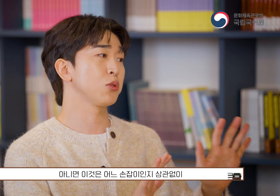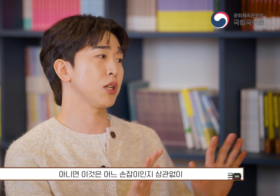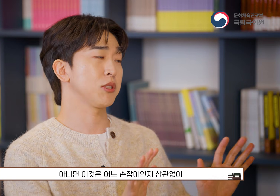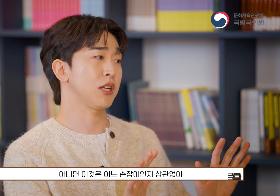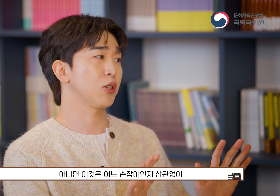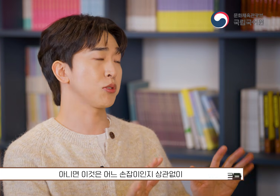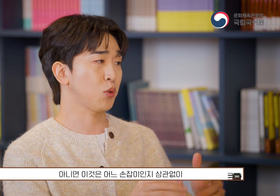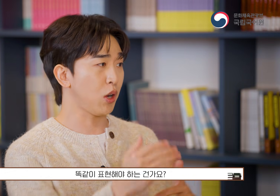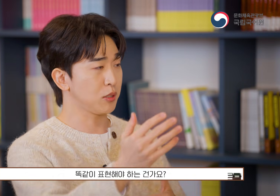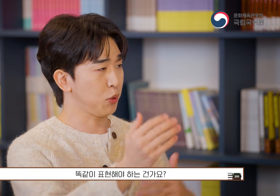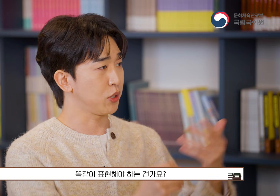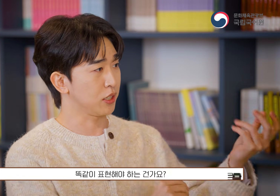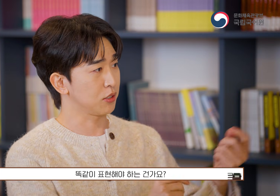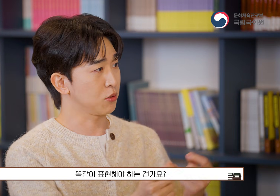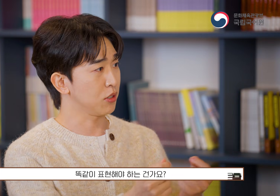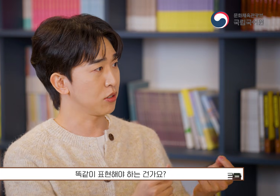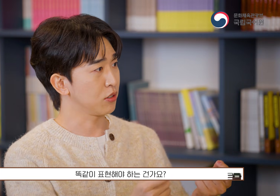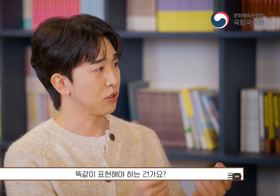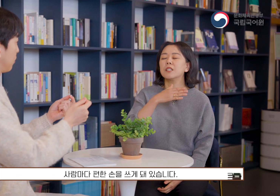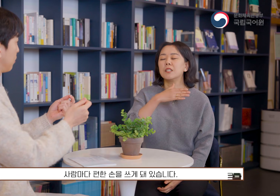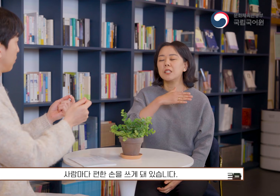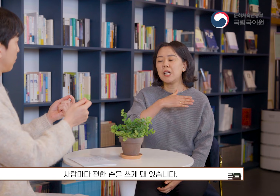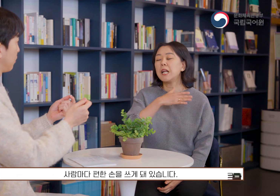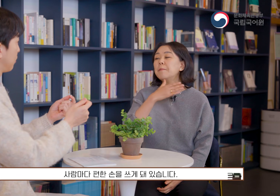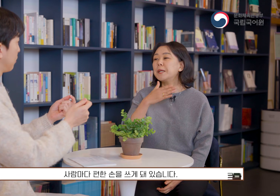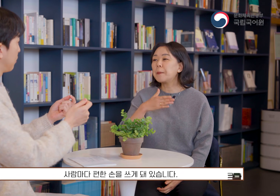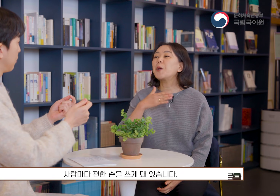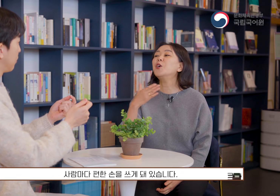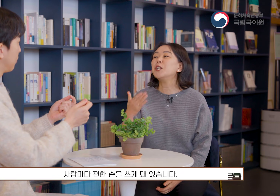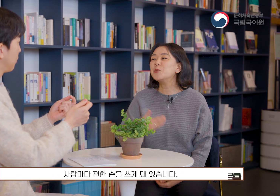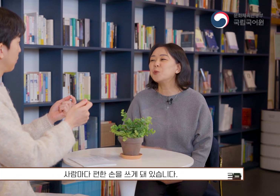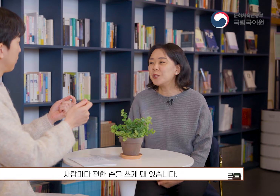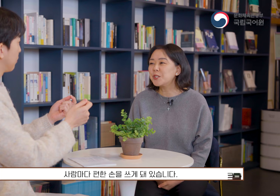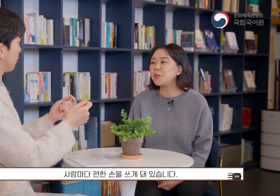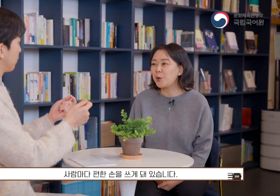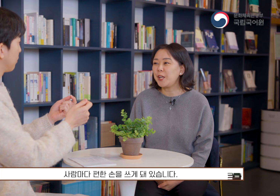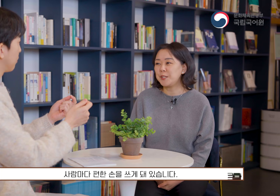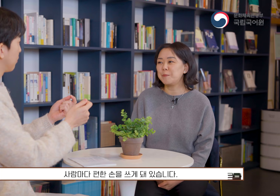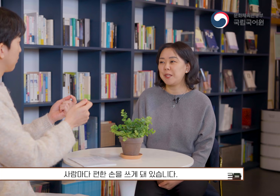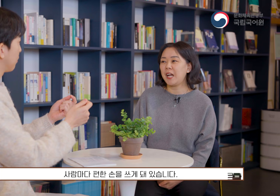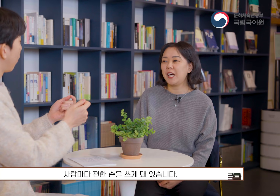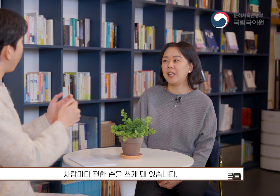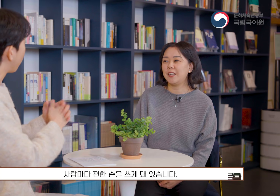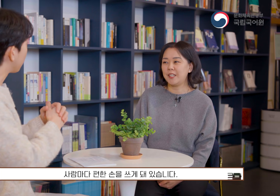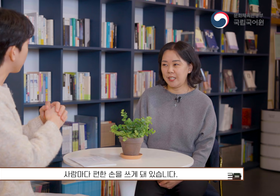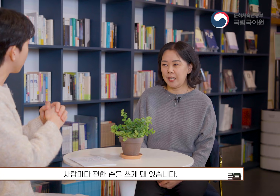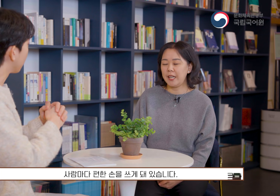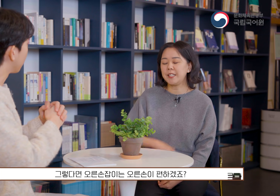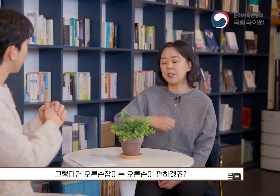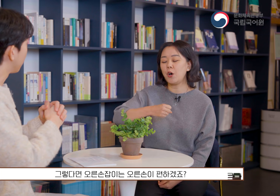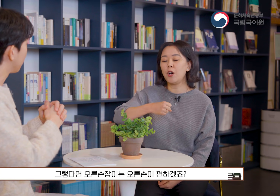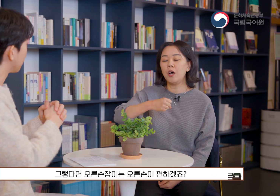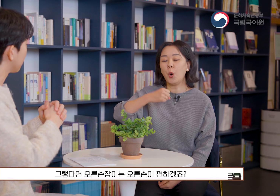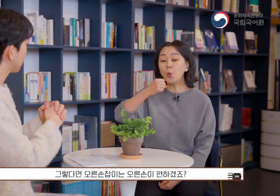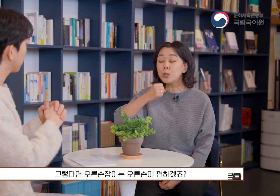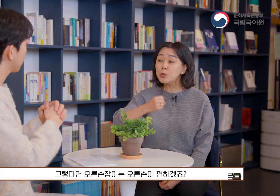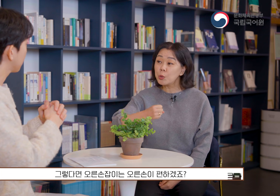손잡이인지 상관없이 똑같이 표현해야 되는 건가요? 사람마다 편한 손을 쓰게 돼 있습니다. 그래요? 네, 그래서 네.